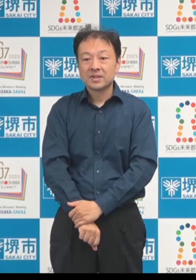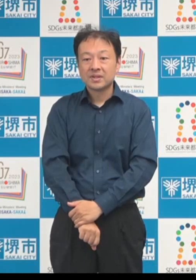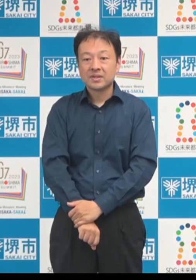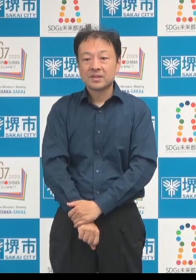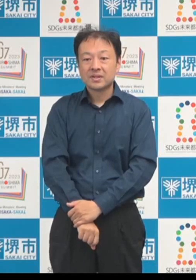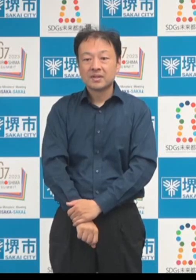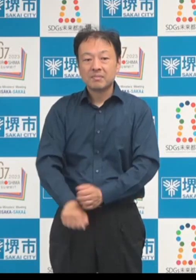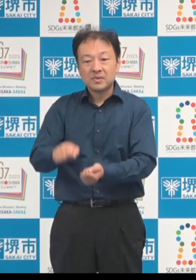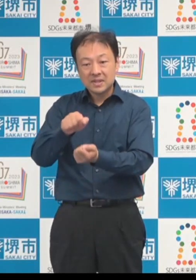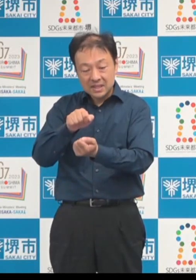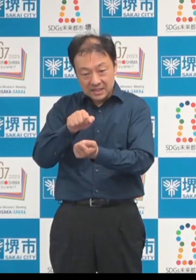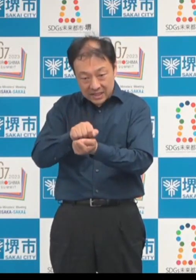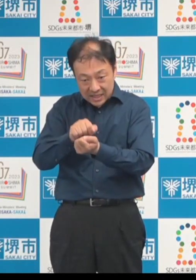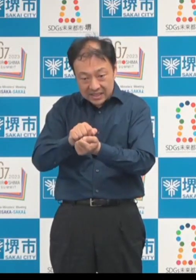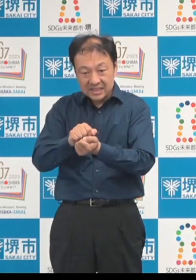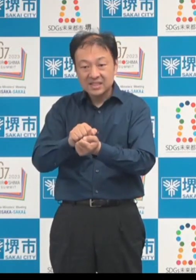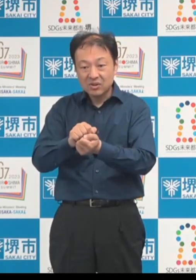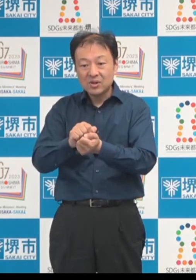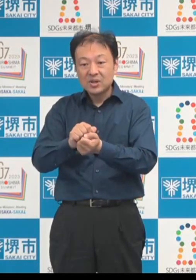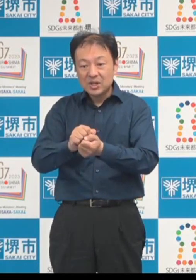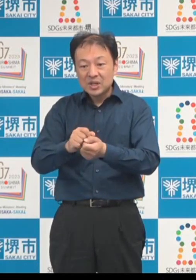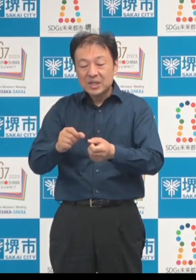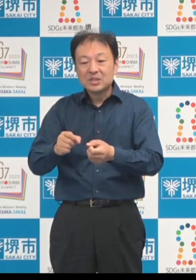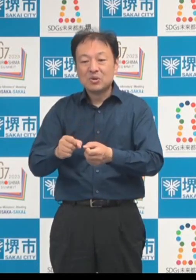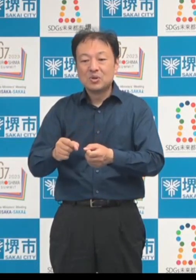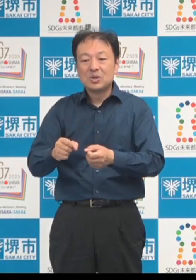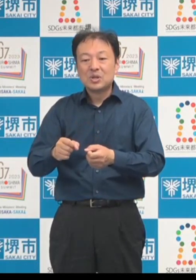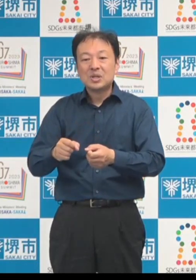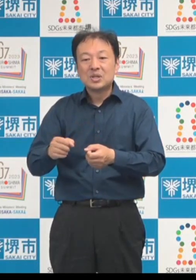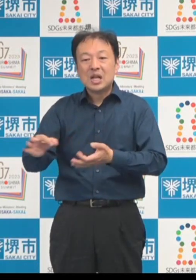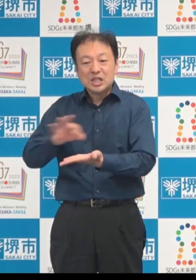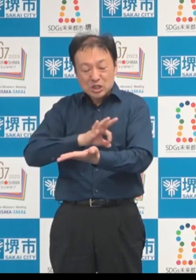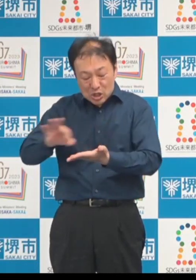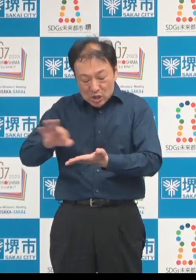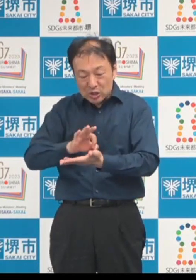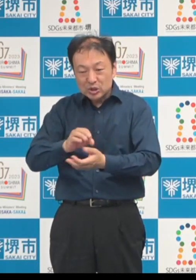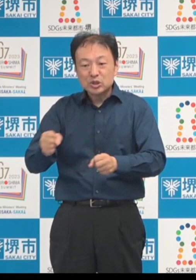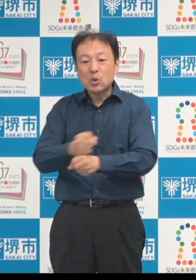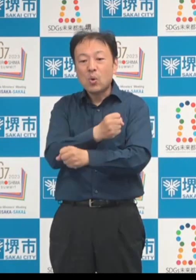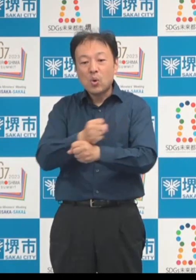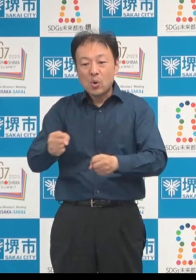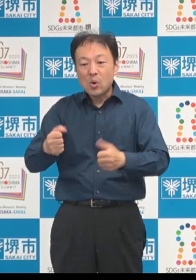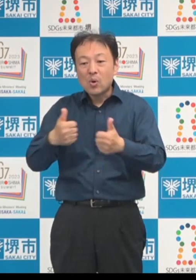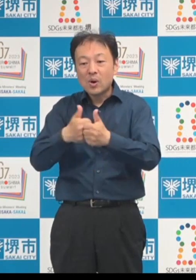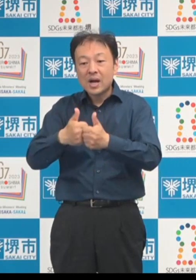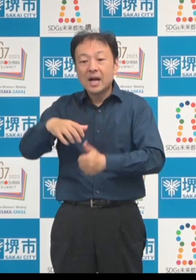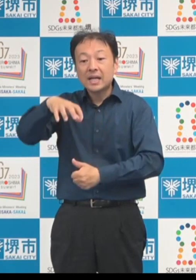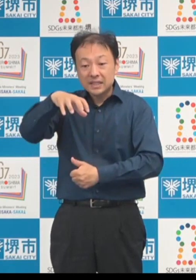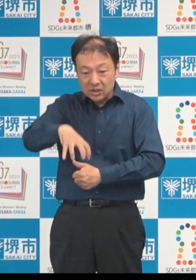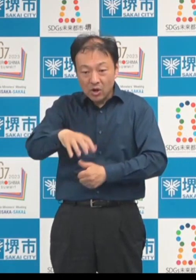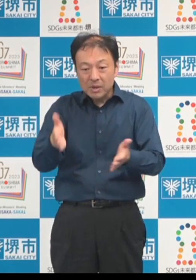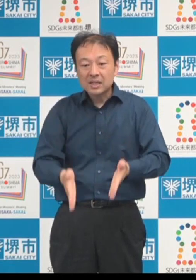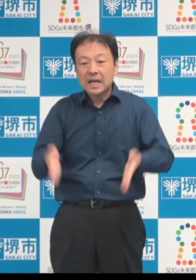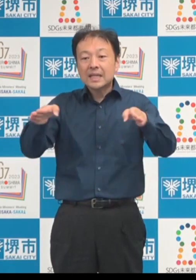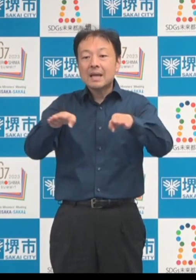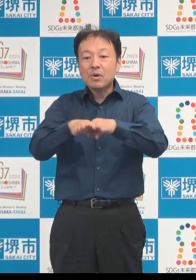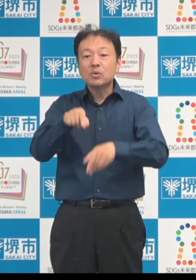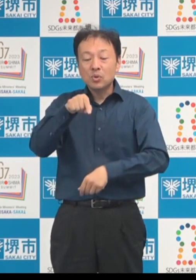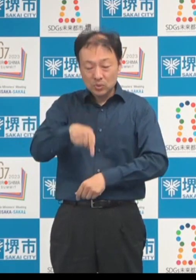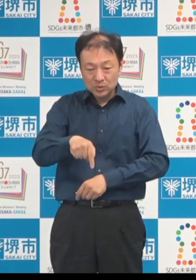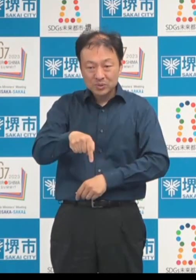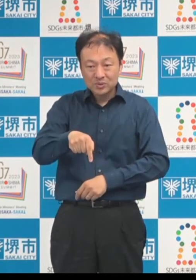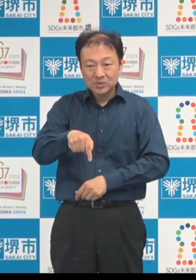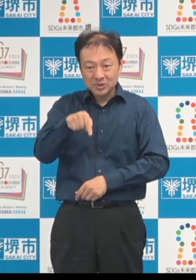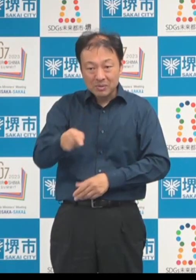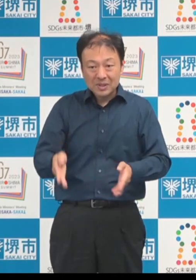市会議長におかれましても、確かに建物はありますが箱物ではなくて、堺の商業者の皆様